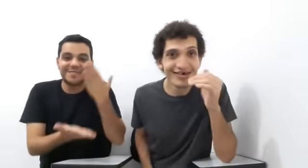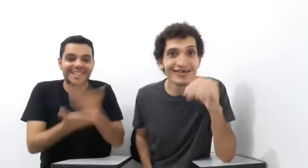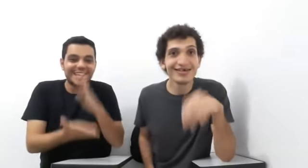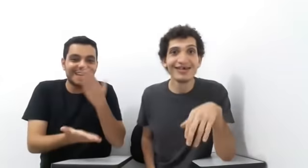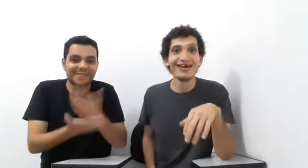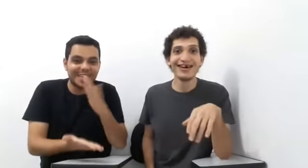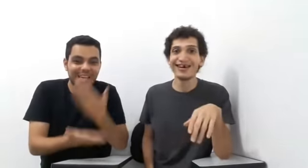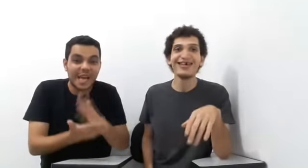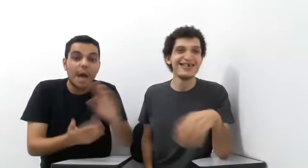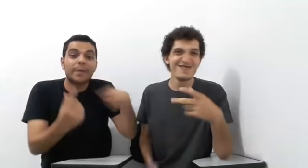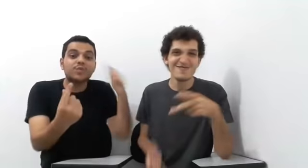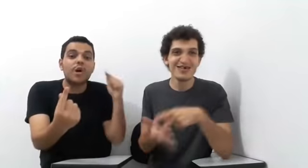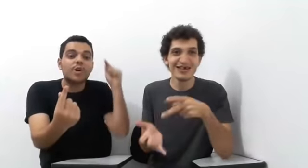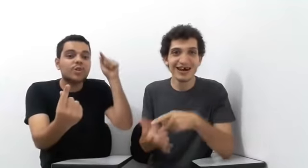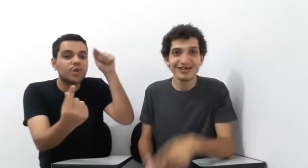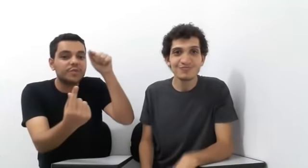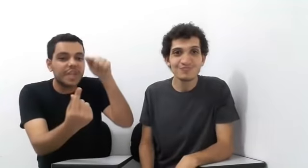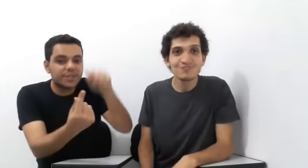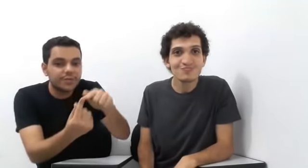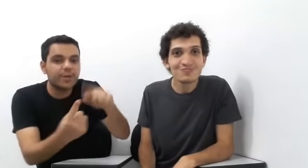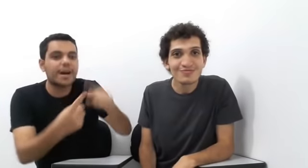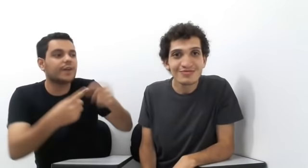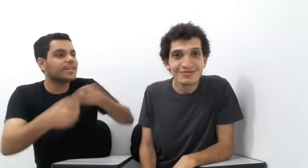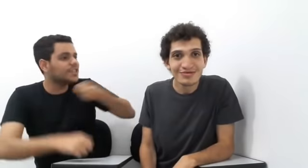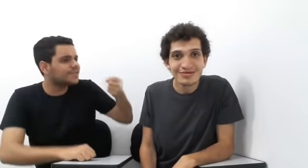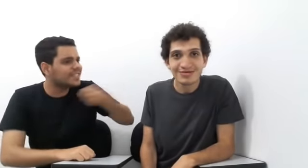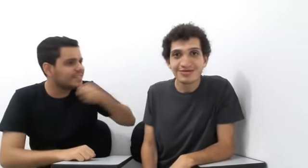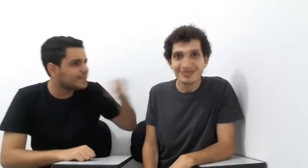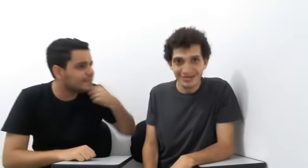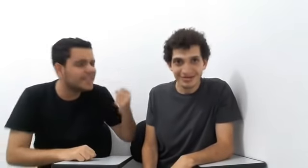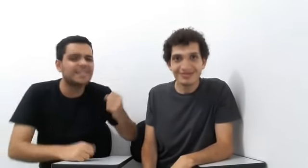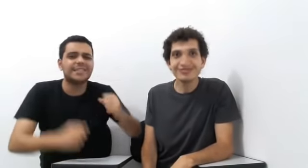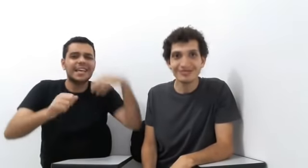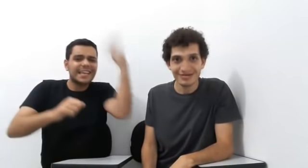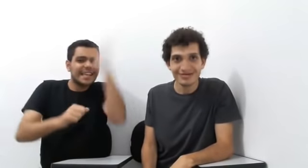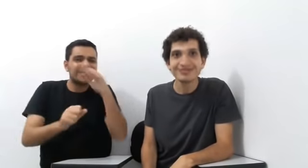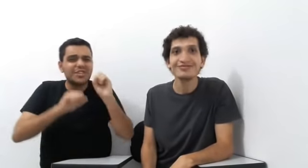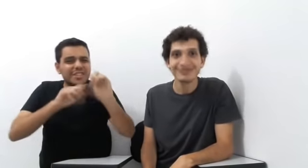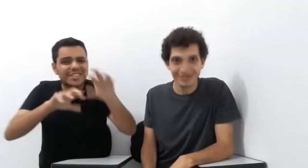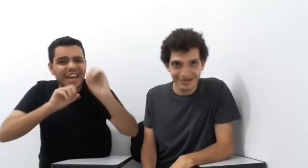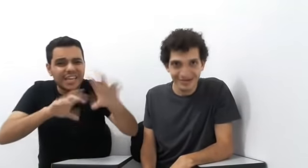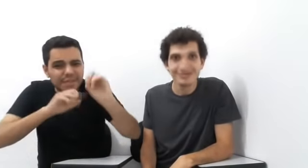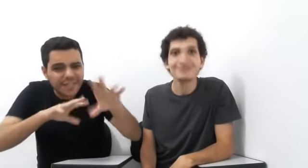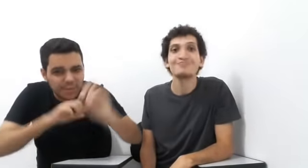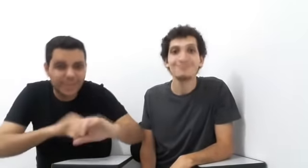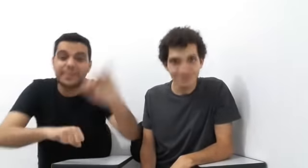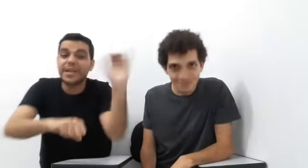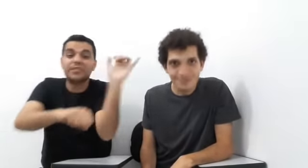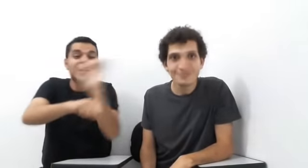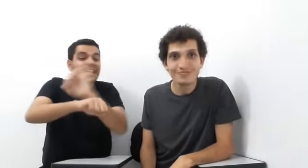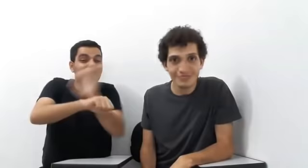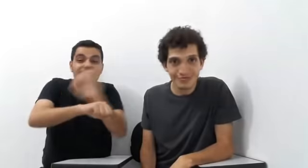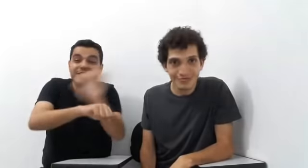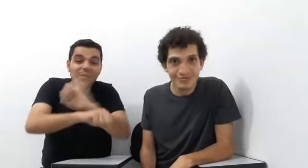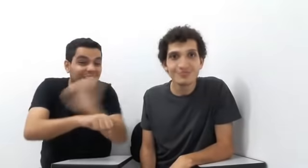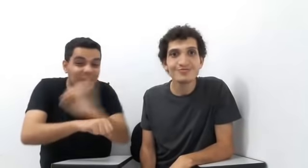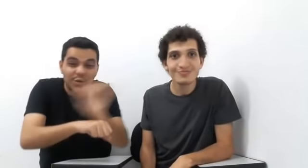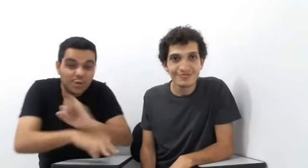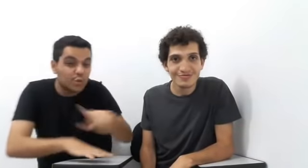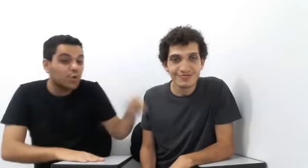nada a ver. Mas qual que é o nosso objetivo, Carlos? Da gente fazer entrevista, da gente ensinar Libras gratuitamente, da gente ter um canal no YouTube,